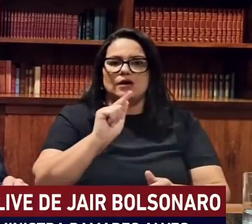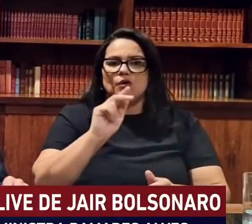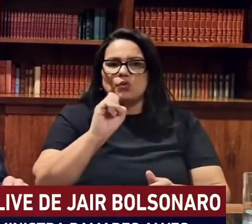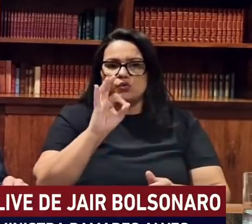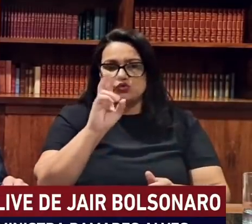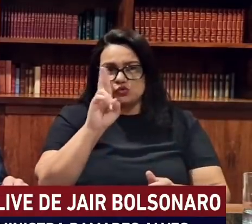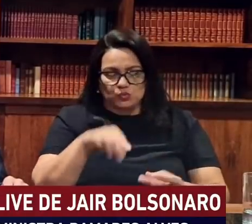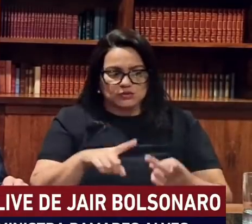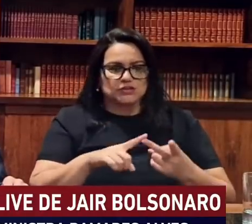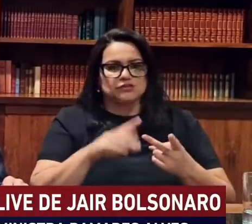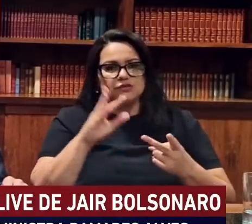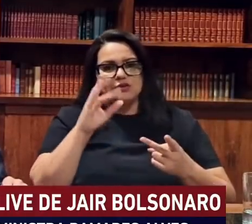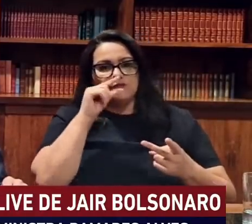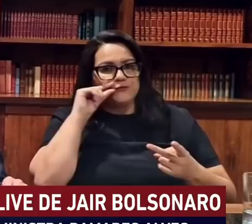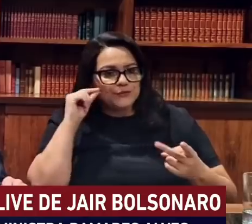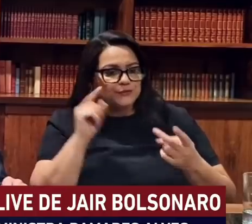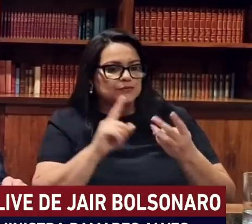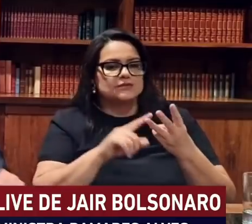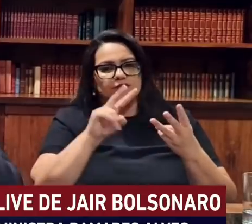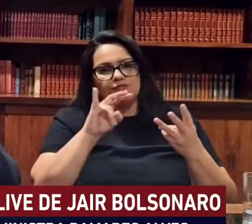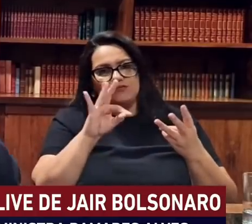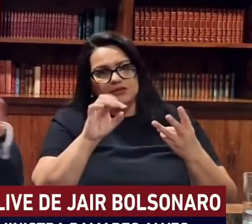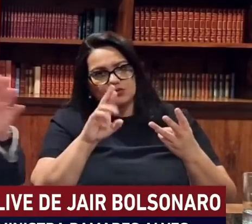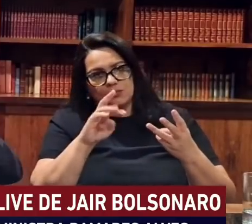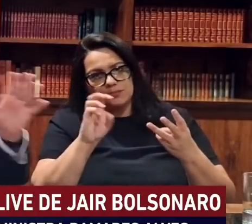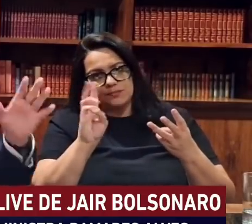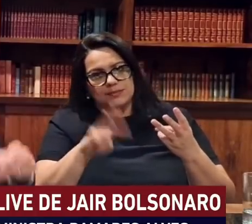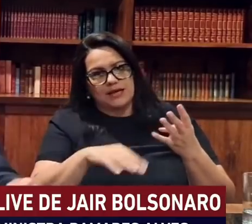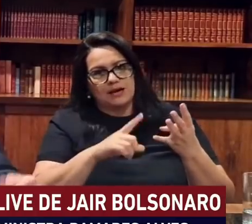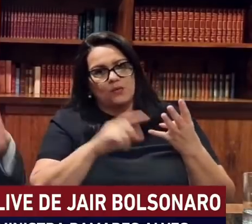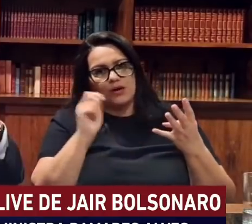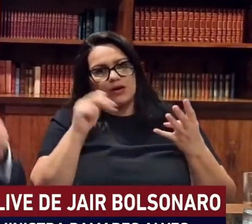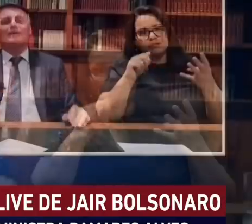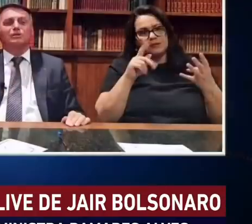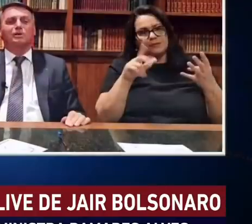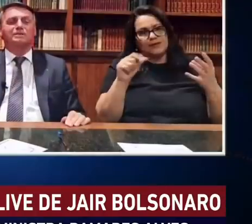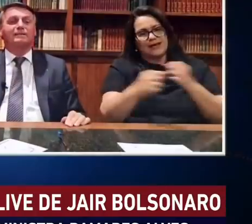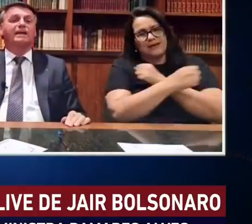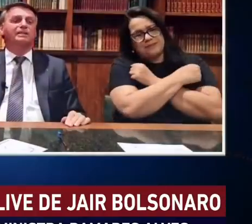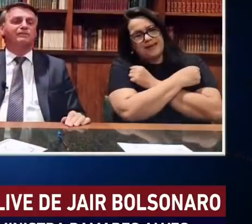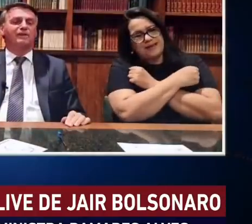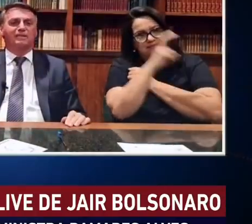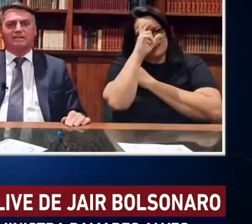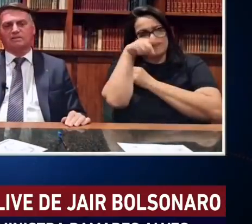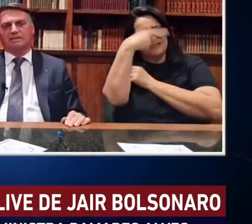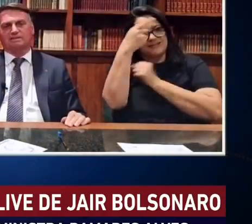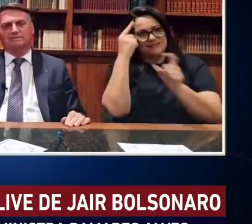Maria, Fiuza, Ana Paula, Vitor Brown. Acabou? Tá bom aí. Um abraço a todos, até quinta-feira que vem, se Deus quiser.